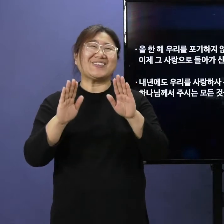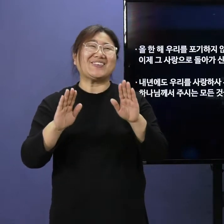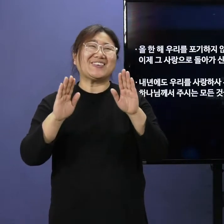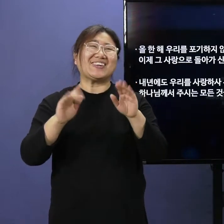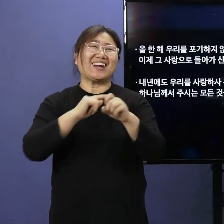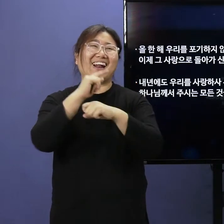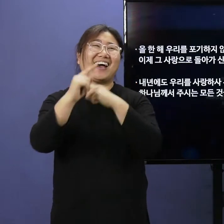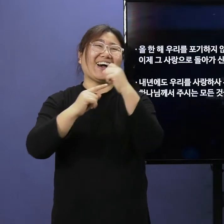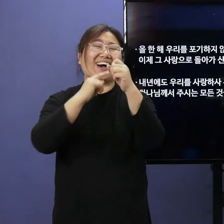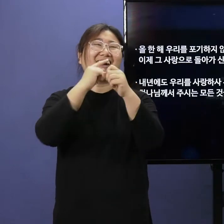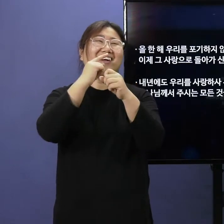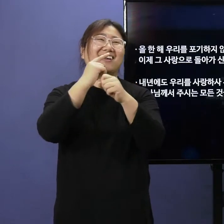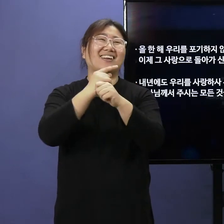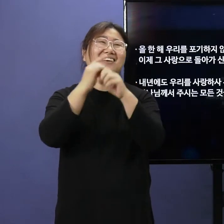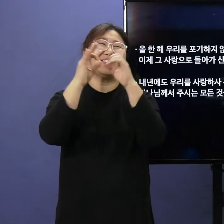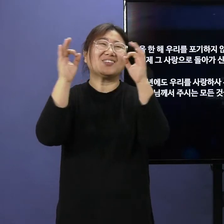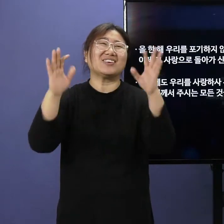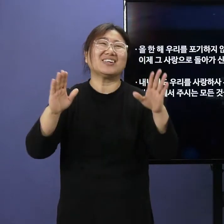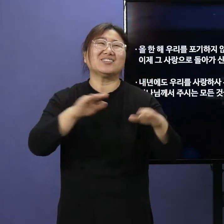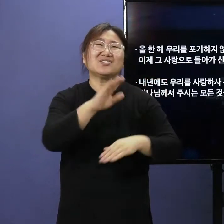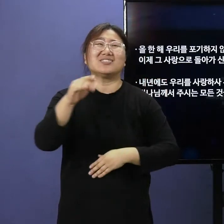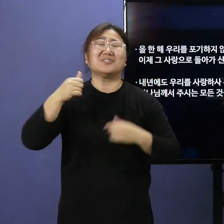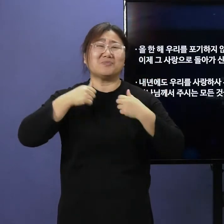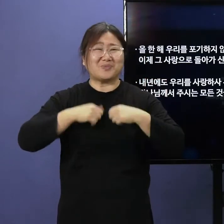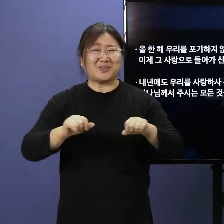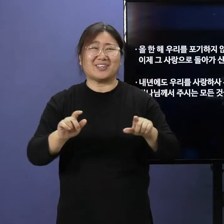간데 죄인된 우리를 이렇게 사랑하셔서